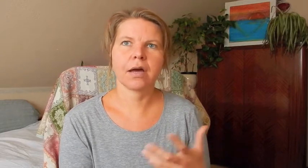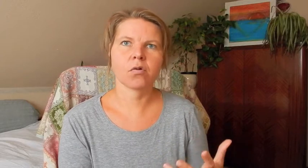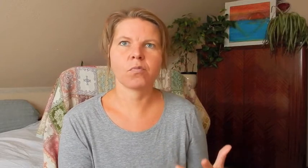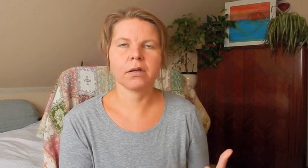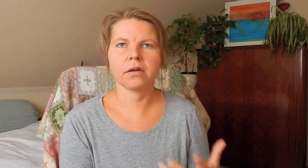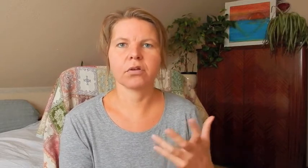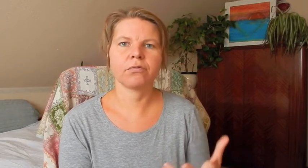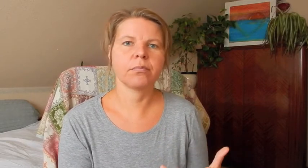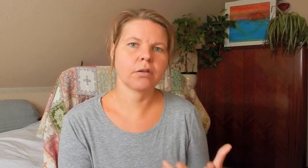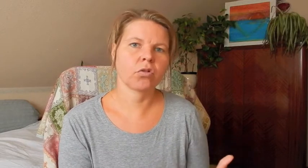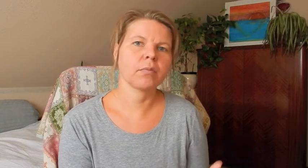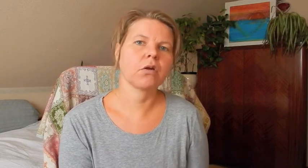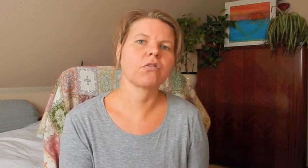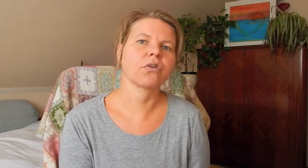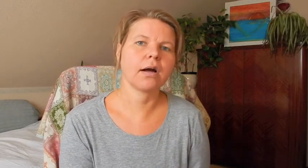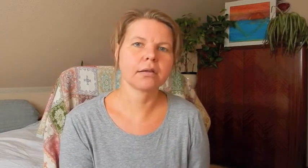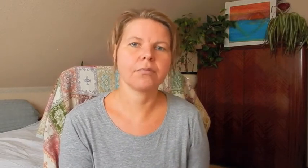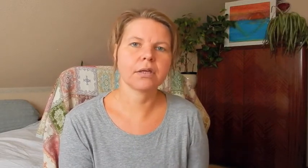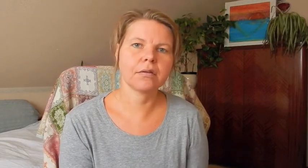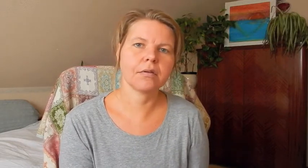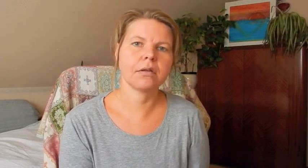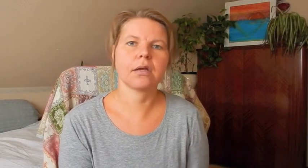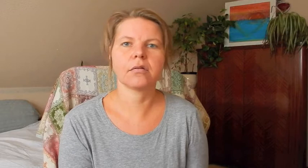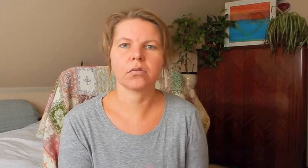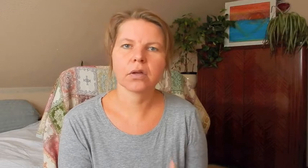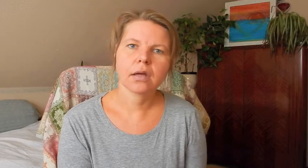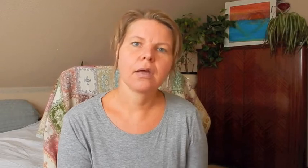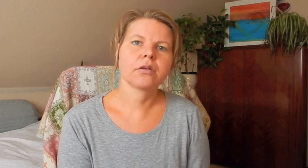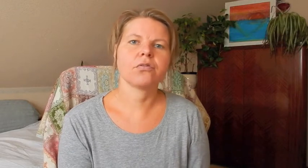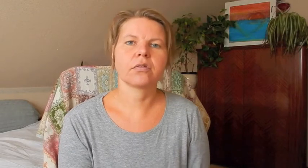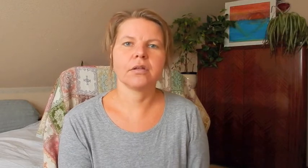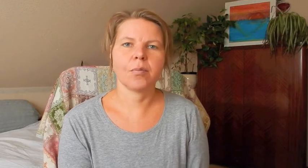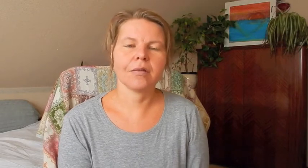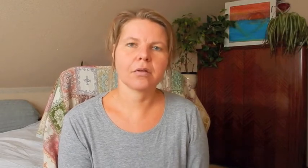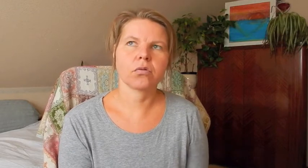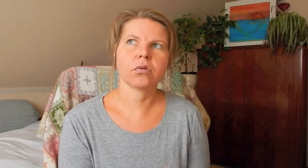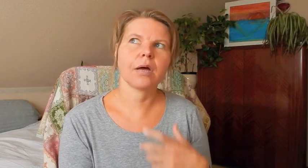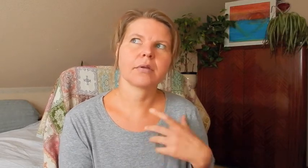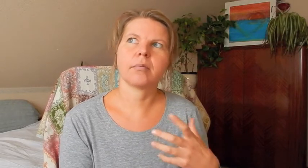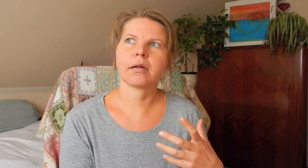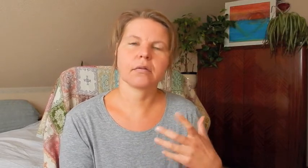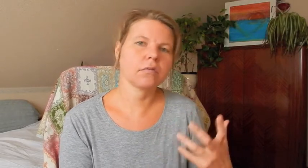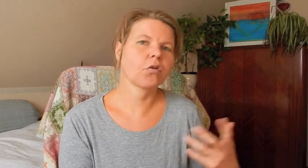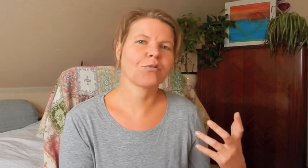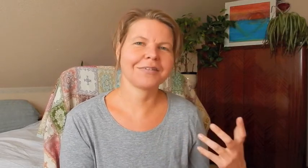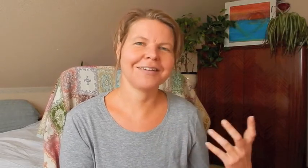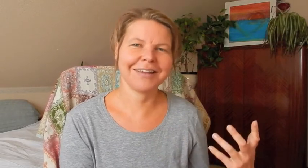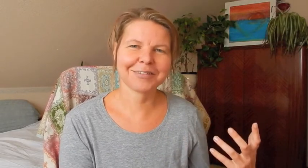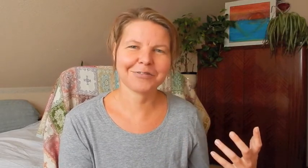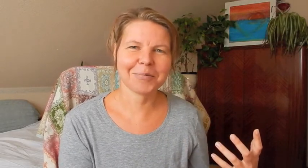Tage später, wo die Menschen immer noch gefragt haben, wie geht's dir denn jetzt und ich hoffe, es geht dir besser und so. Und da habe ich gemerkt, das ist doch schon längst